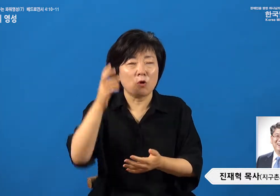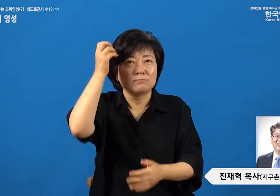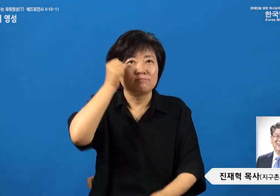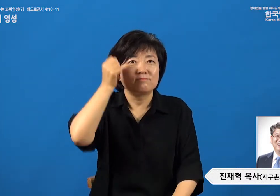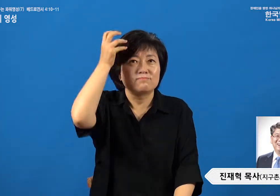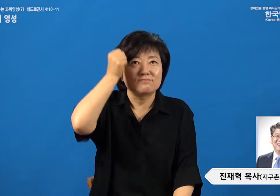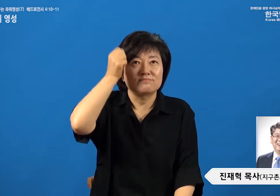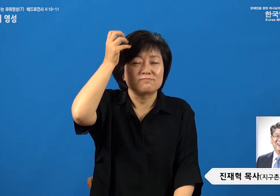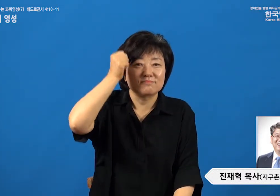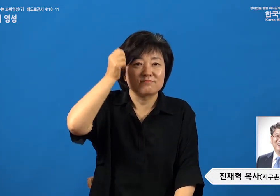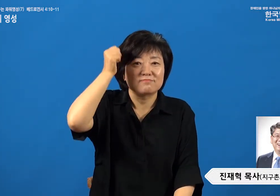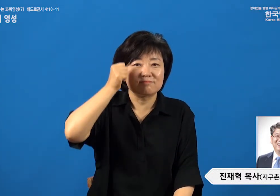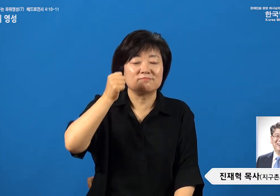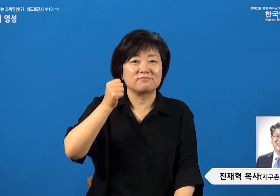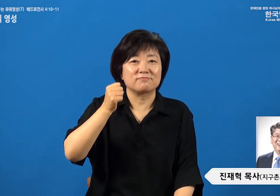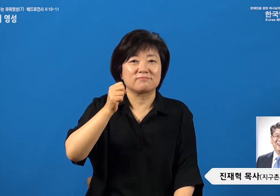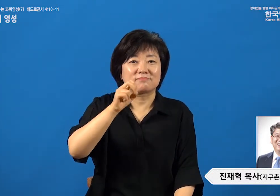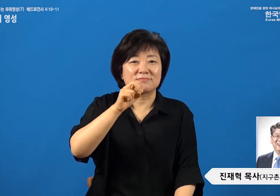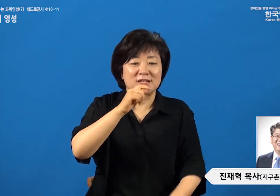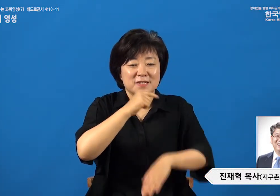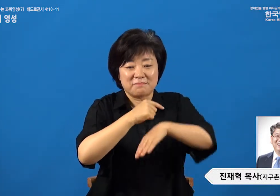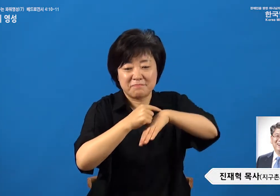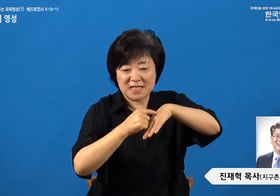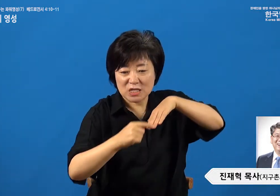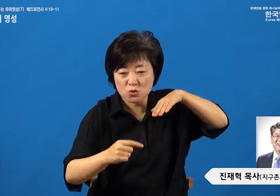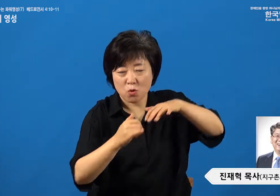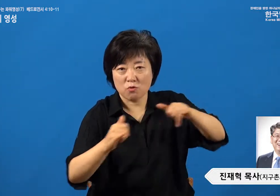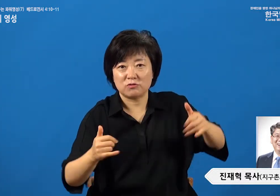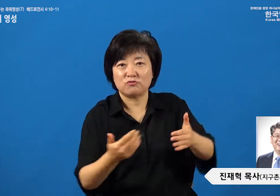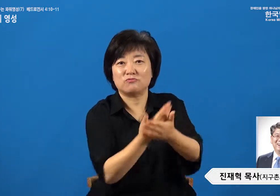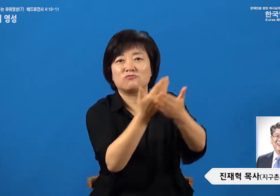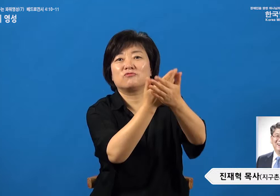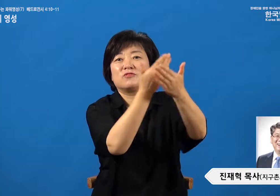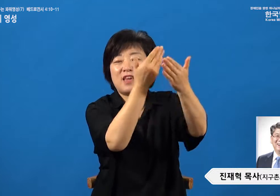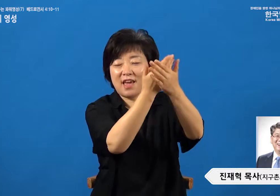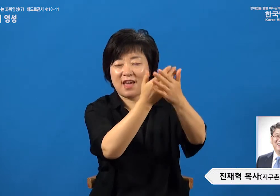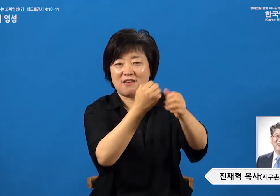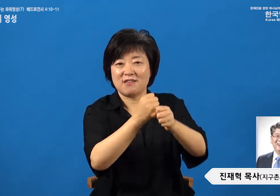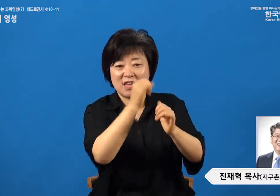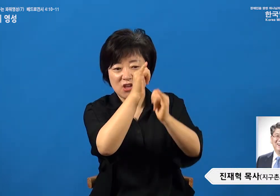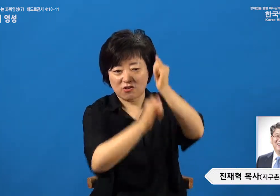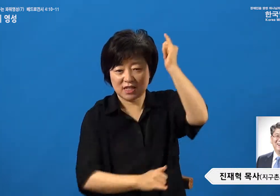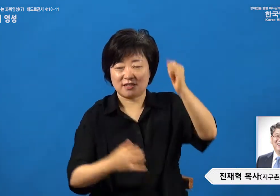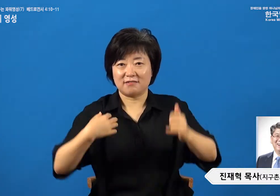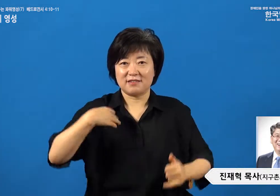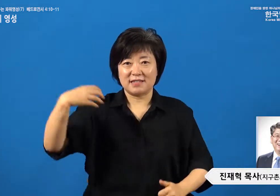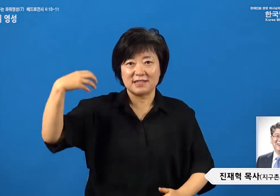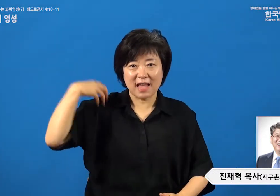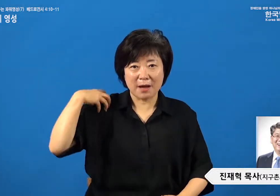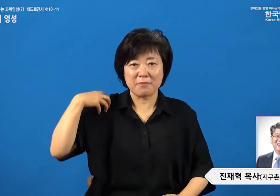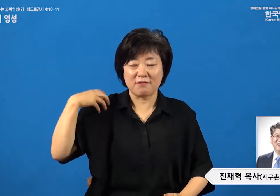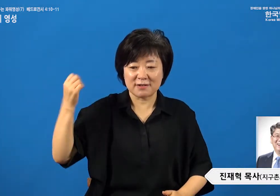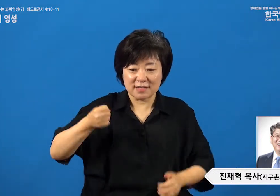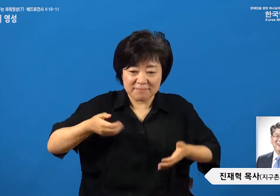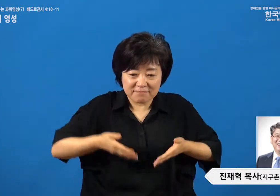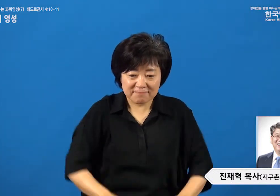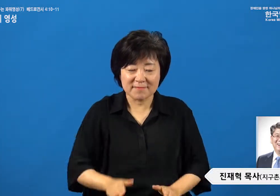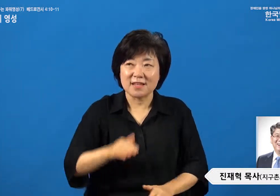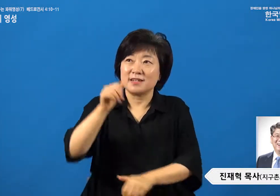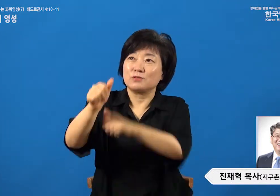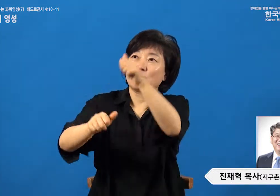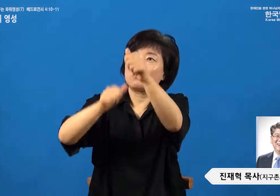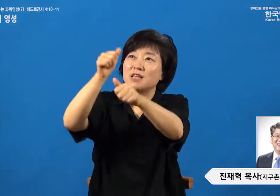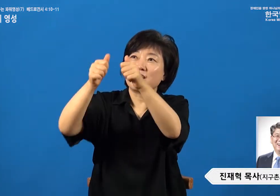우리는 암송하면서 민족 중흥의 역사적 사명을 띠고 이 땅에 태어나서 조상의